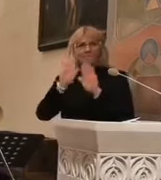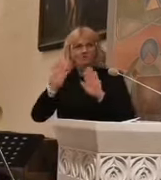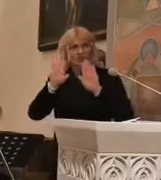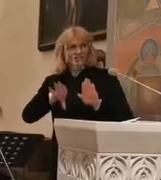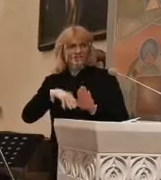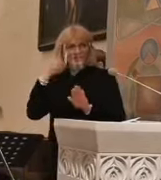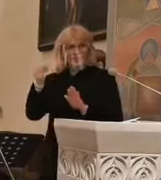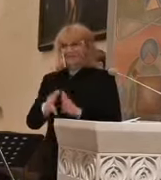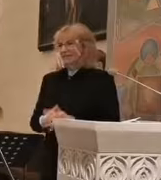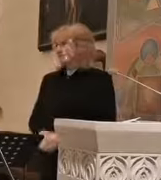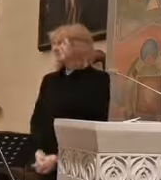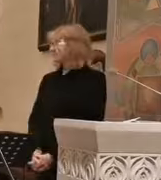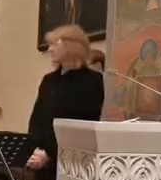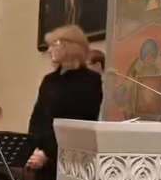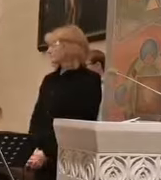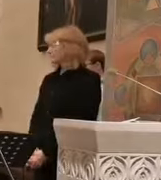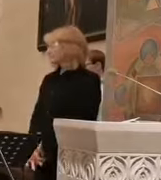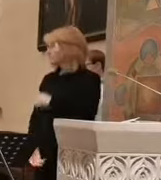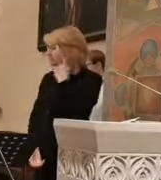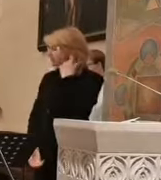głównych konfiant, Padre Gibson.